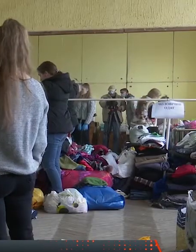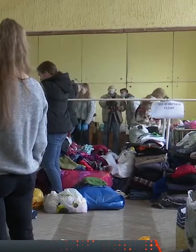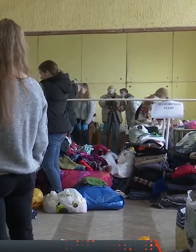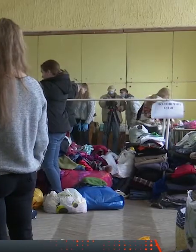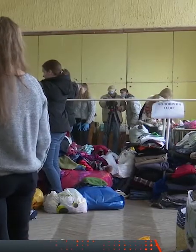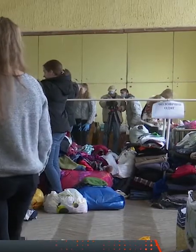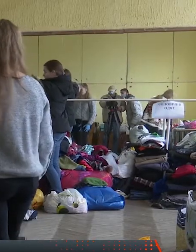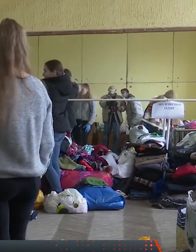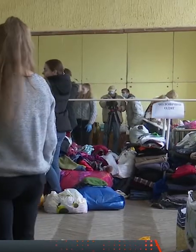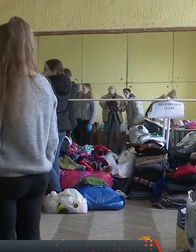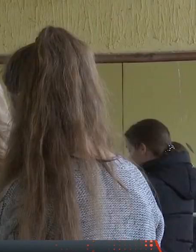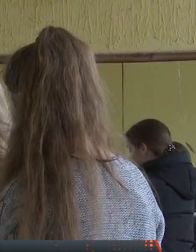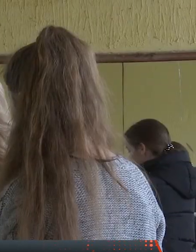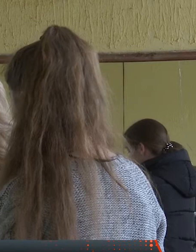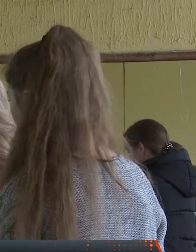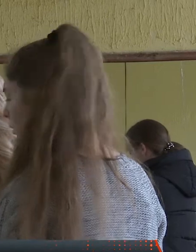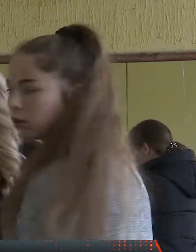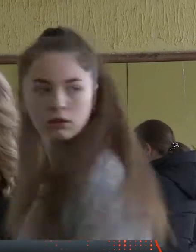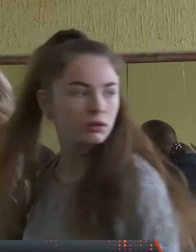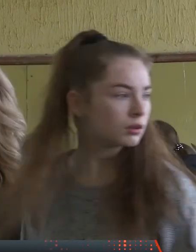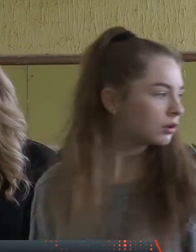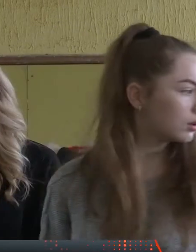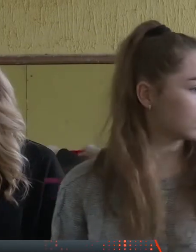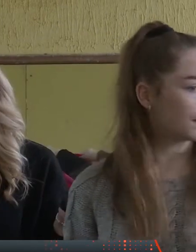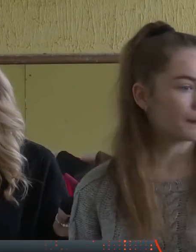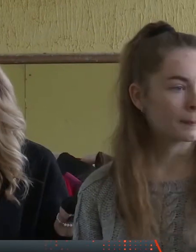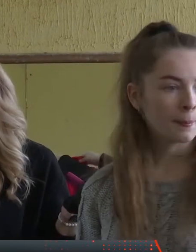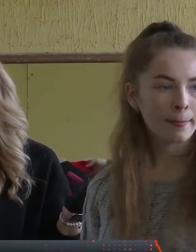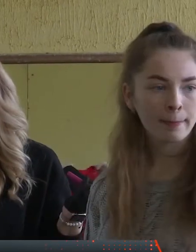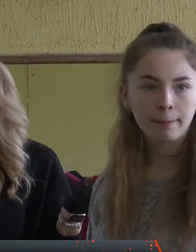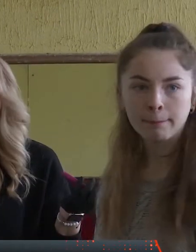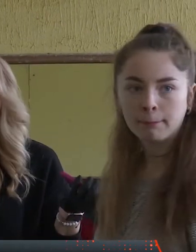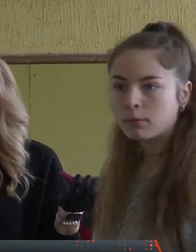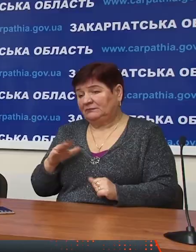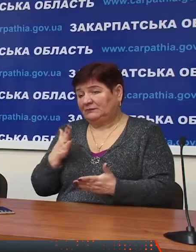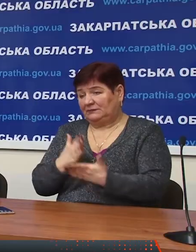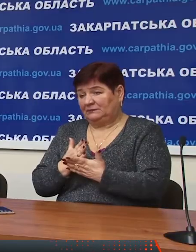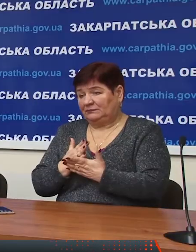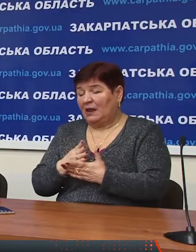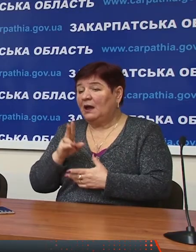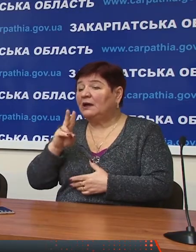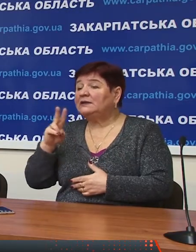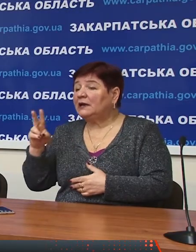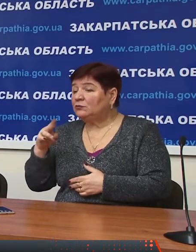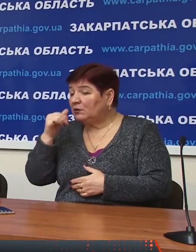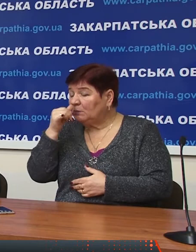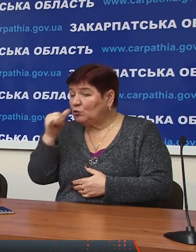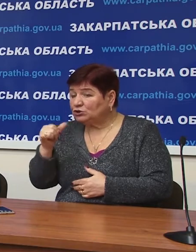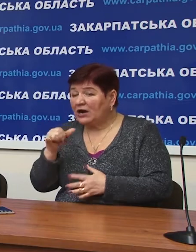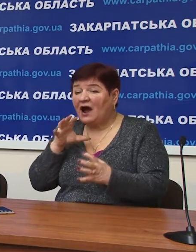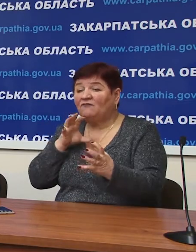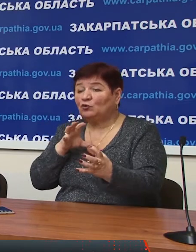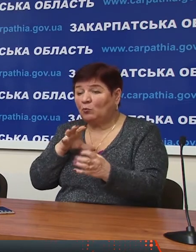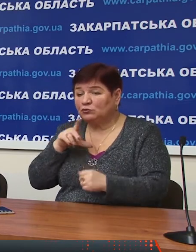точки. Закликають не розганяти у соцмережах неправдиву інформацію і не вказувати адреси складів. Дехто не може ввести